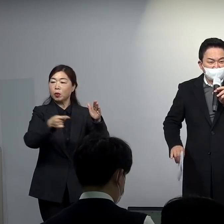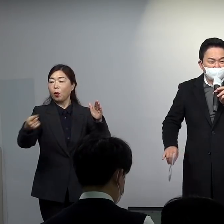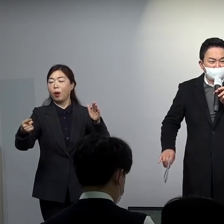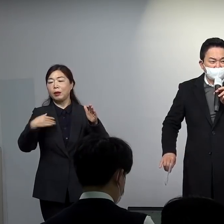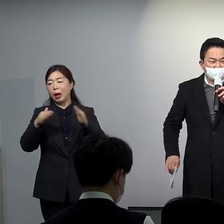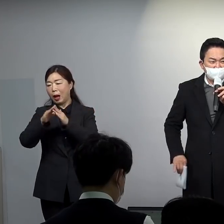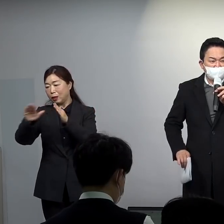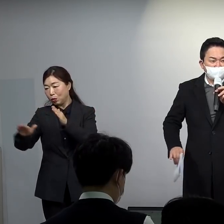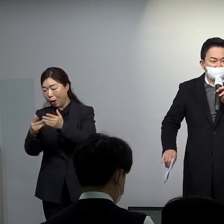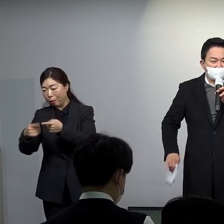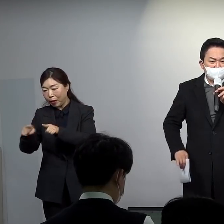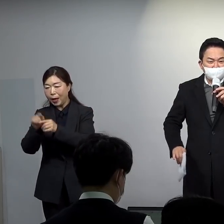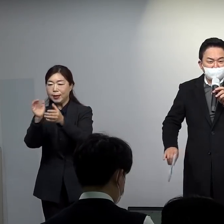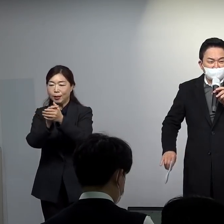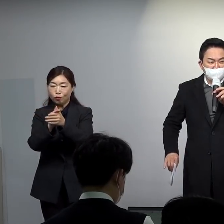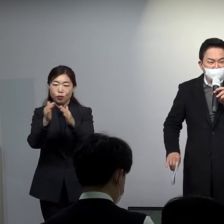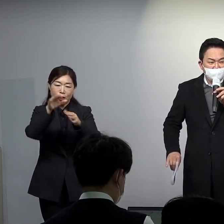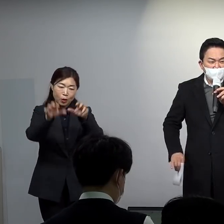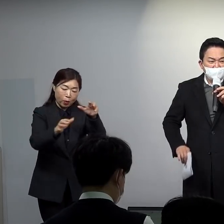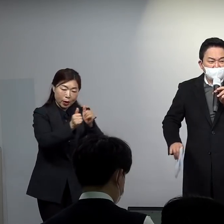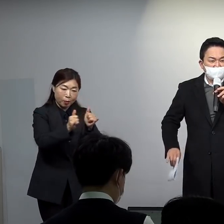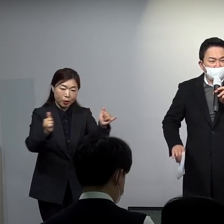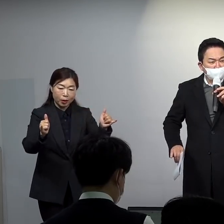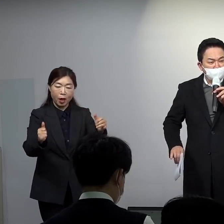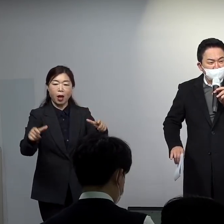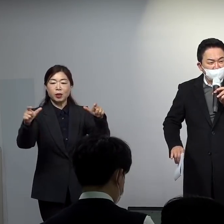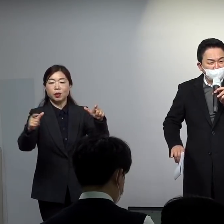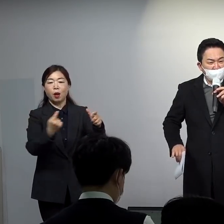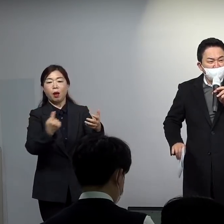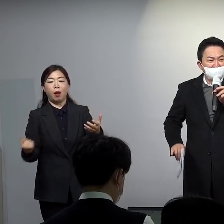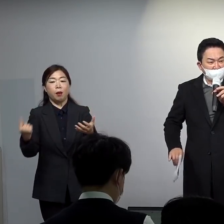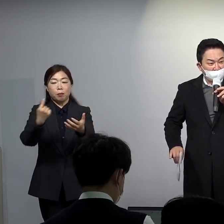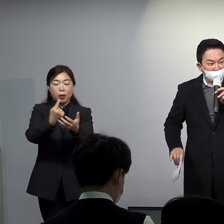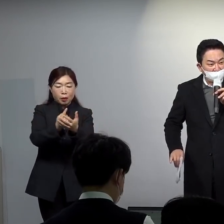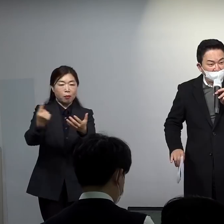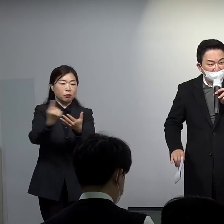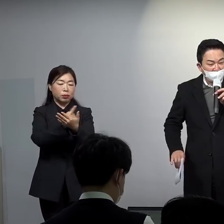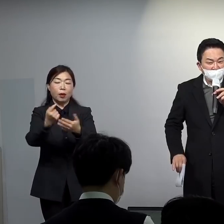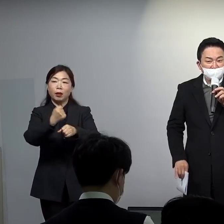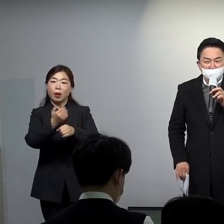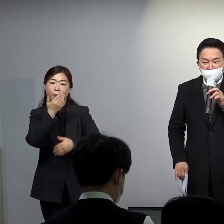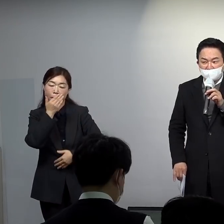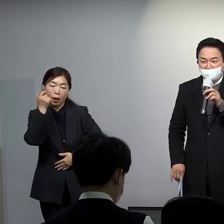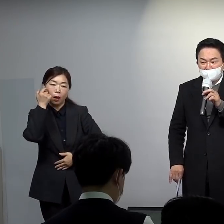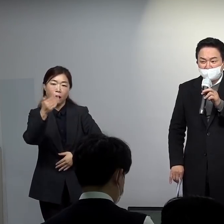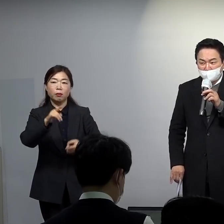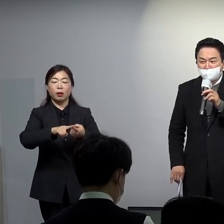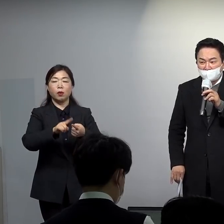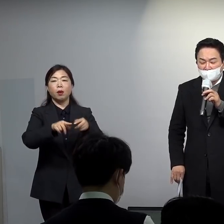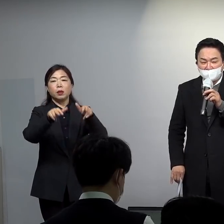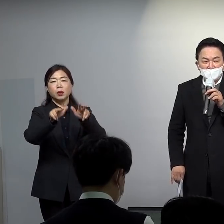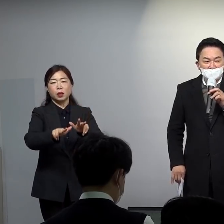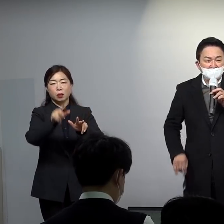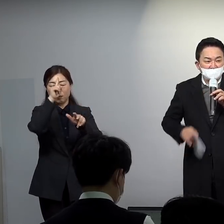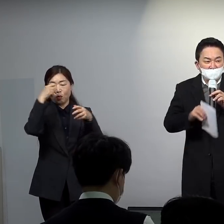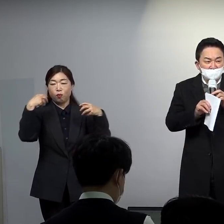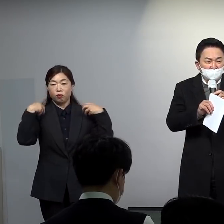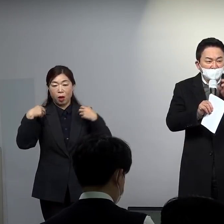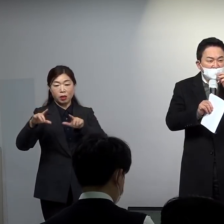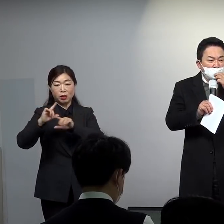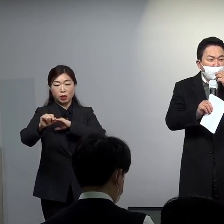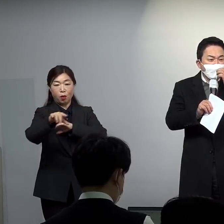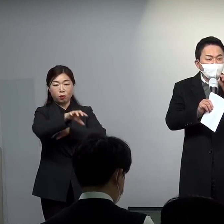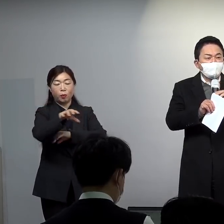자기의 가족들과 친구들과 이웃들이 있는 지역 공동체로 함께 살아갈 것인가 그런 의미에서 현재 정부나